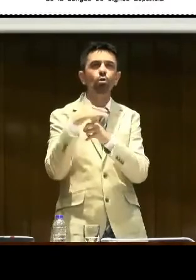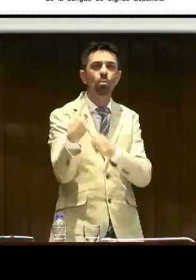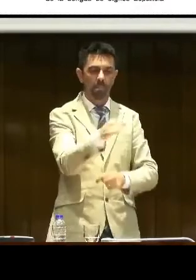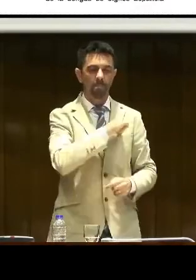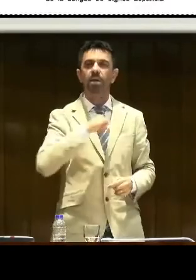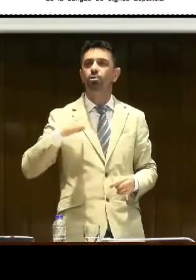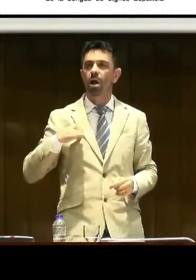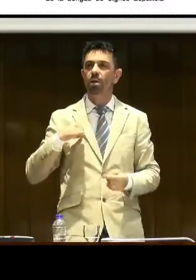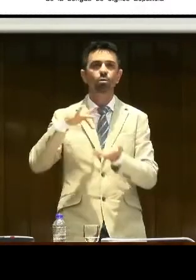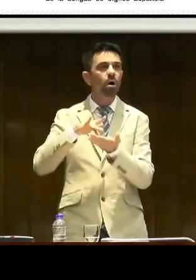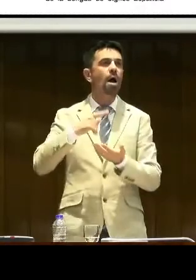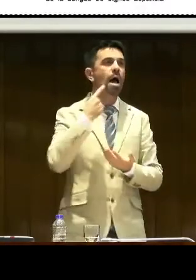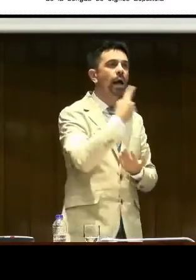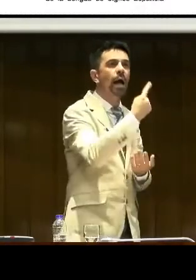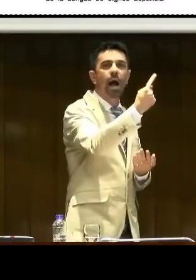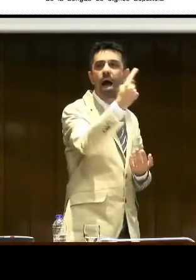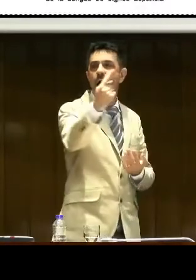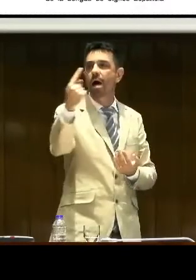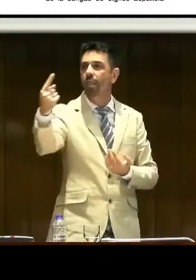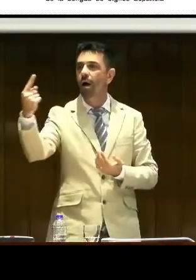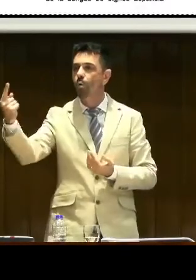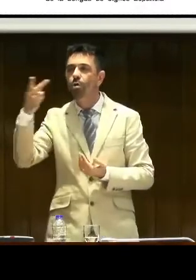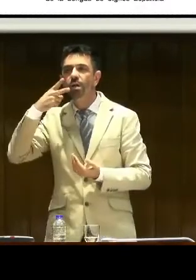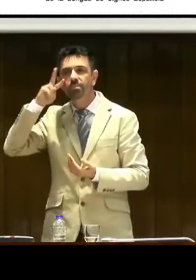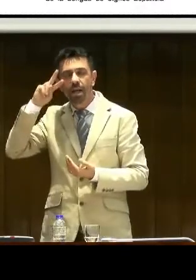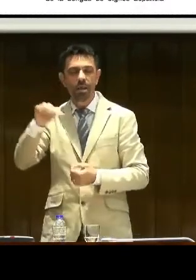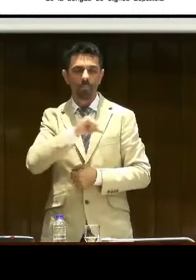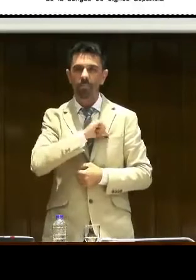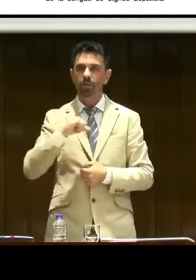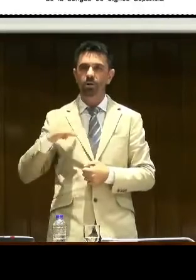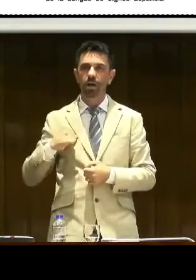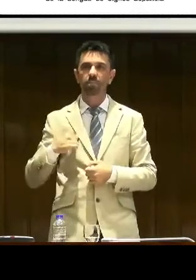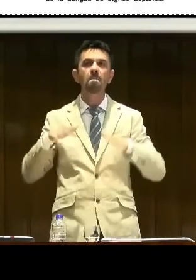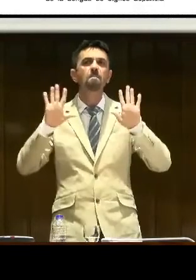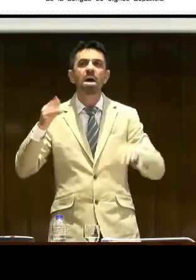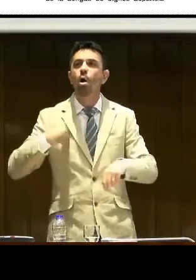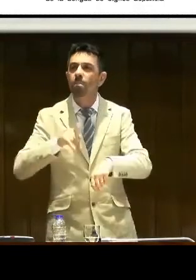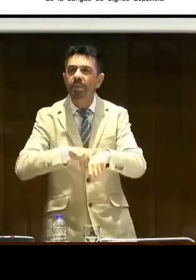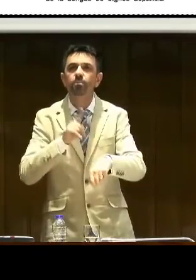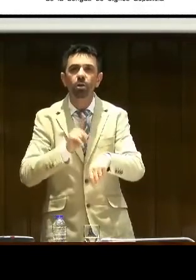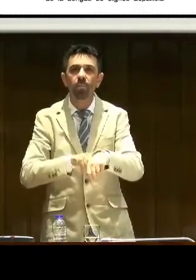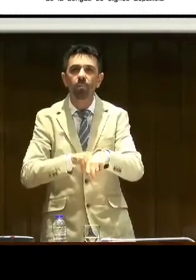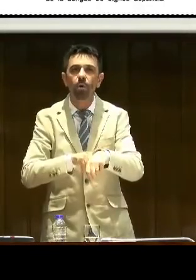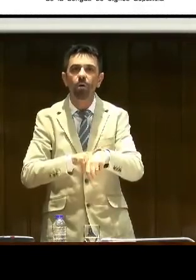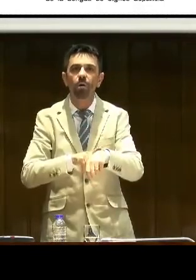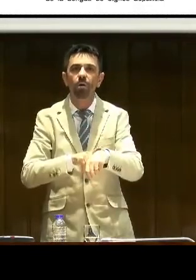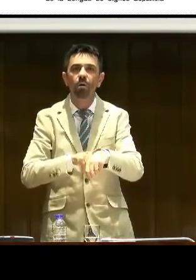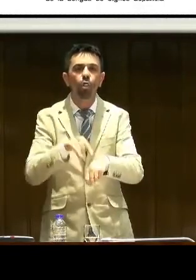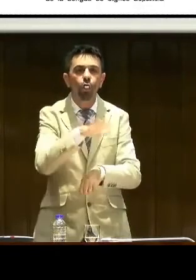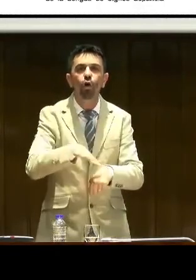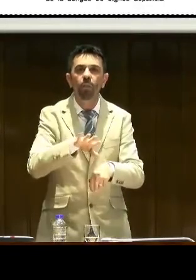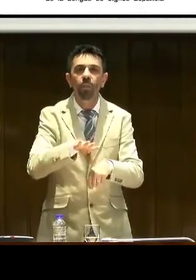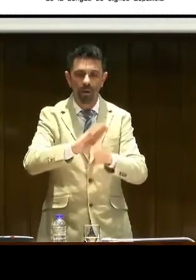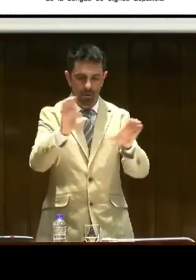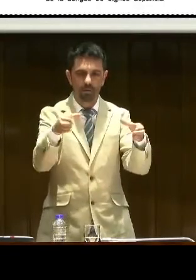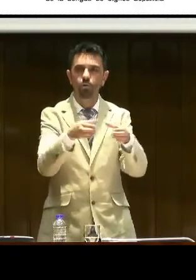nosotros, pero a pesar de ser personal, sucede colectivamente, en comunicación con